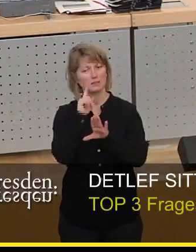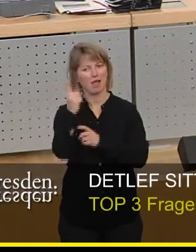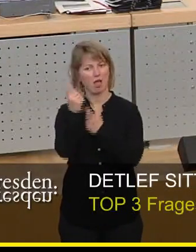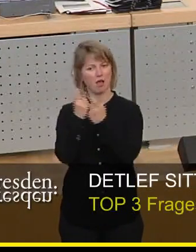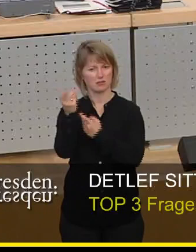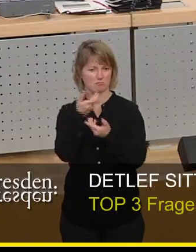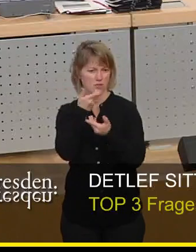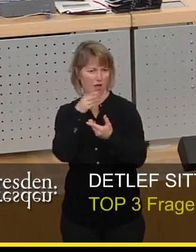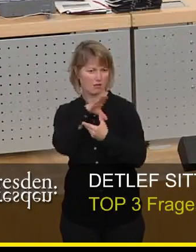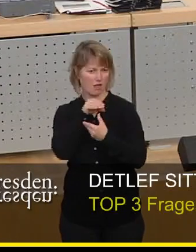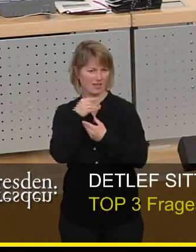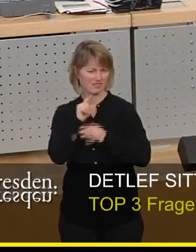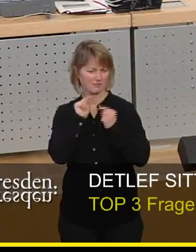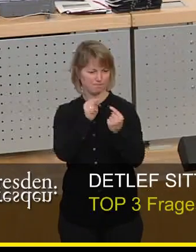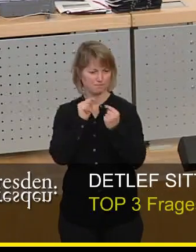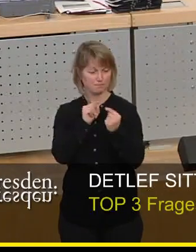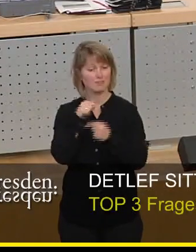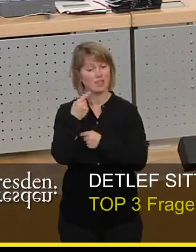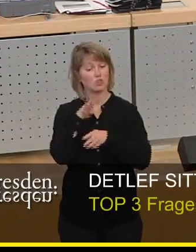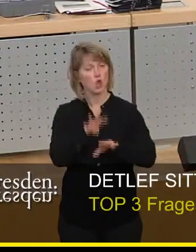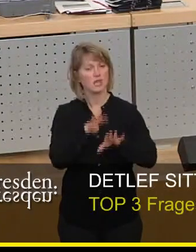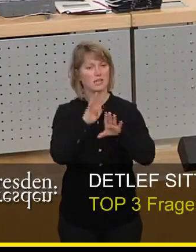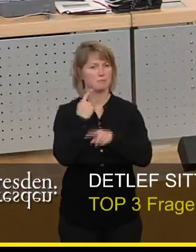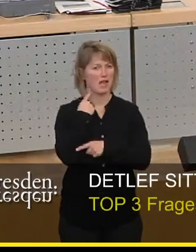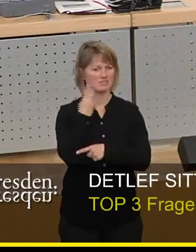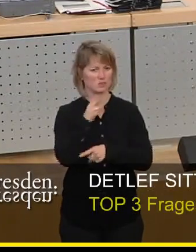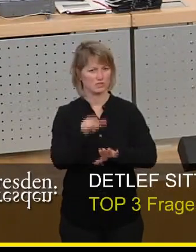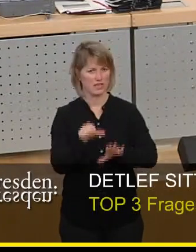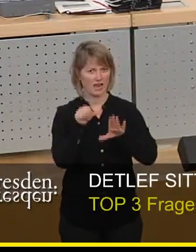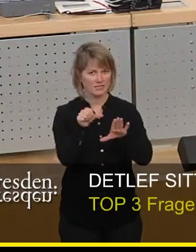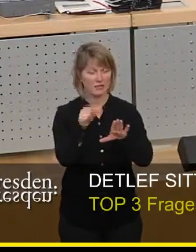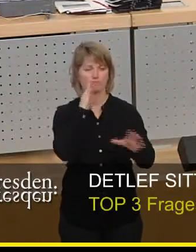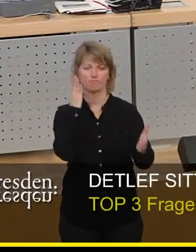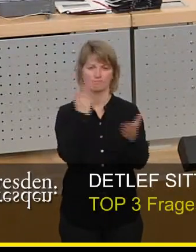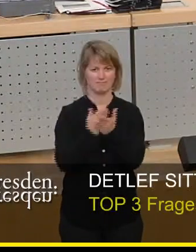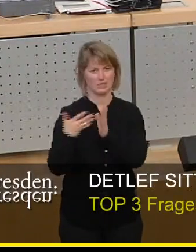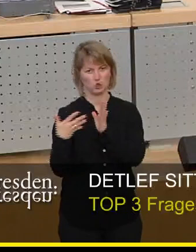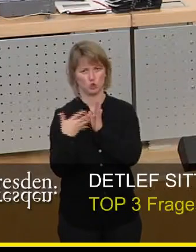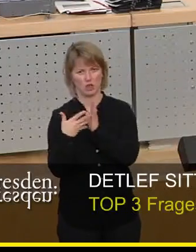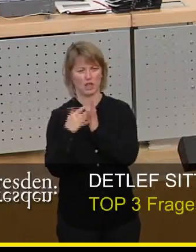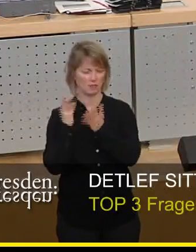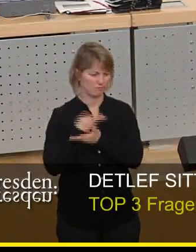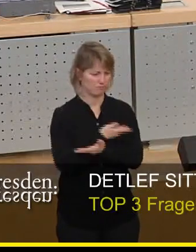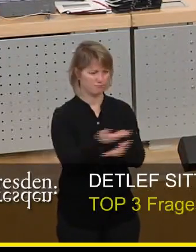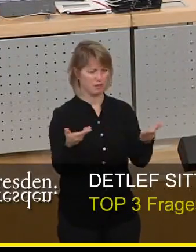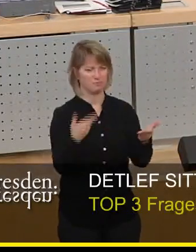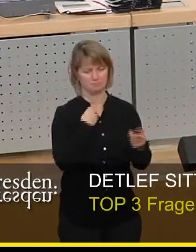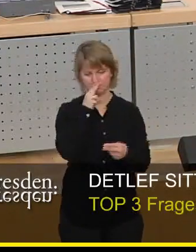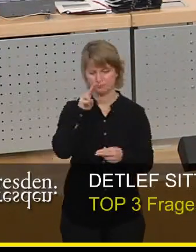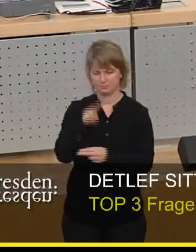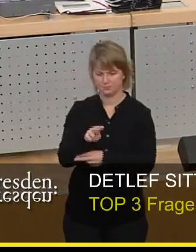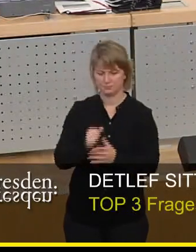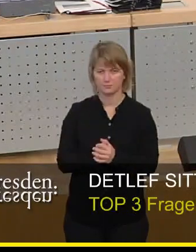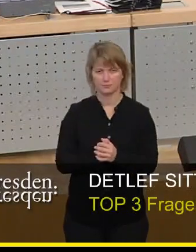diskutiert. Am 19. Mai 2016 wurde der Landeshauptstadt Dresden das finale Gutachten vorgelegt. Die Empfehlung